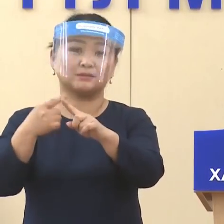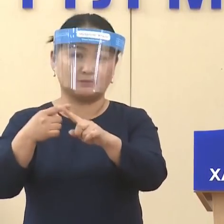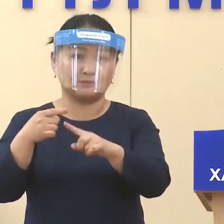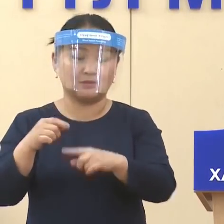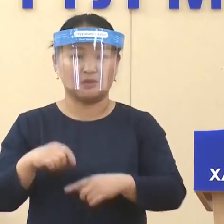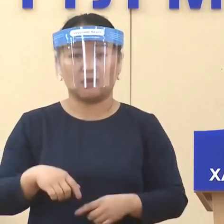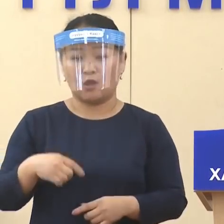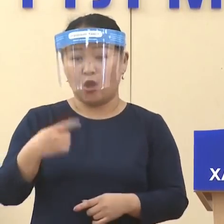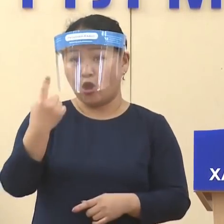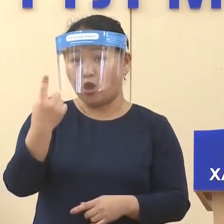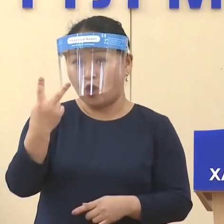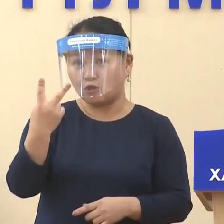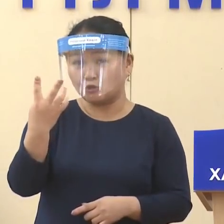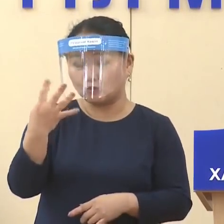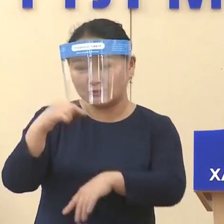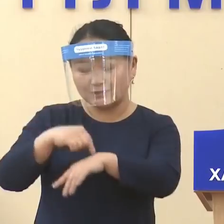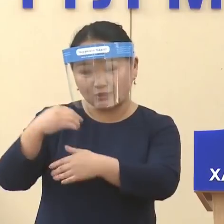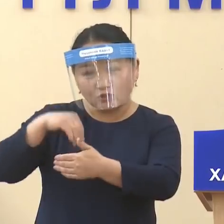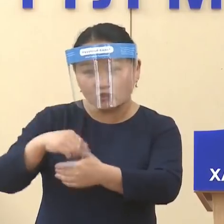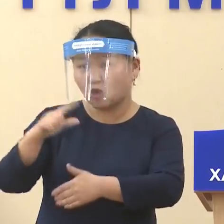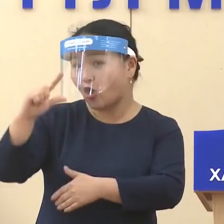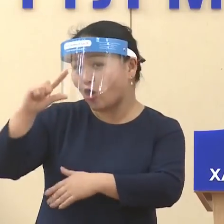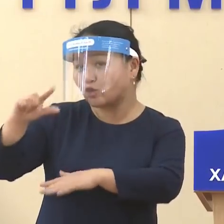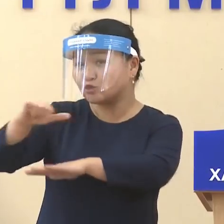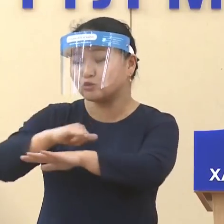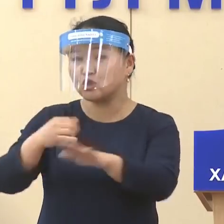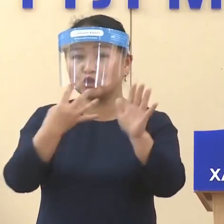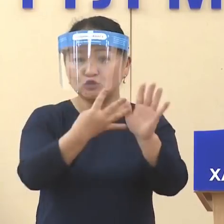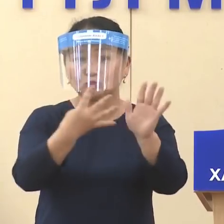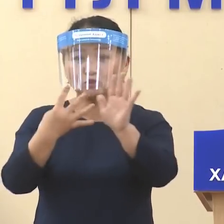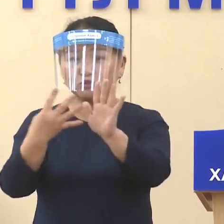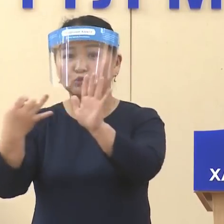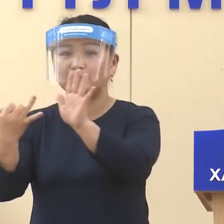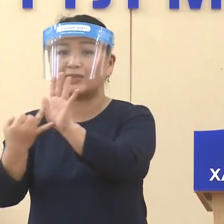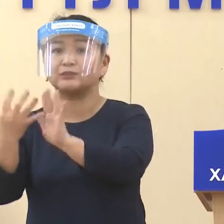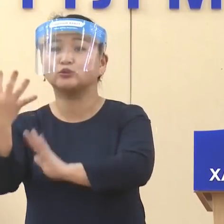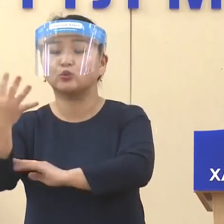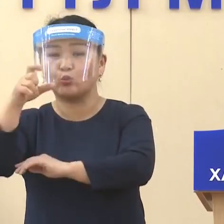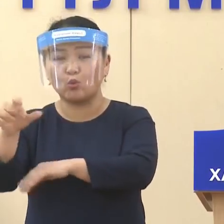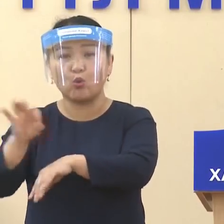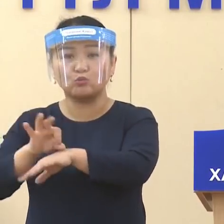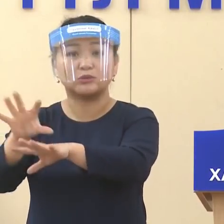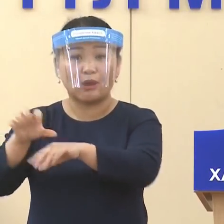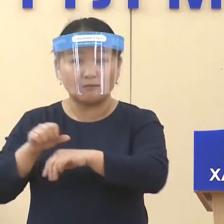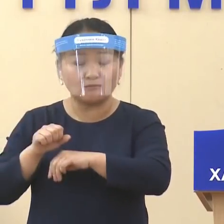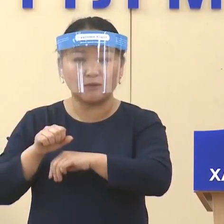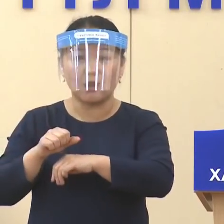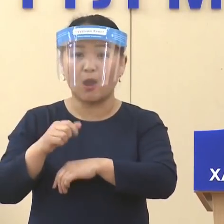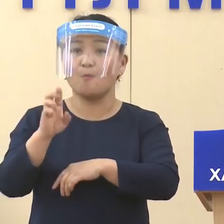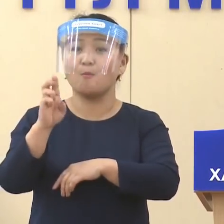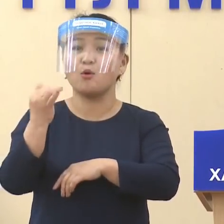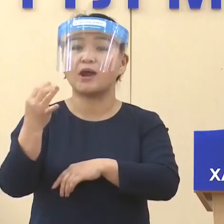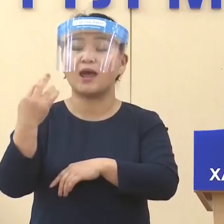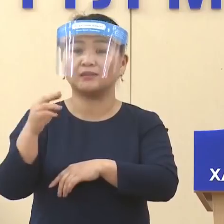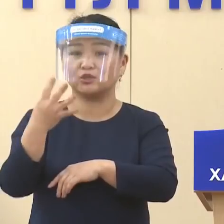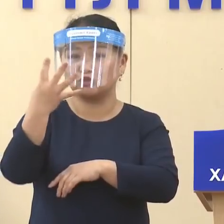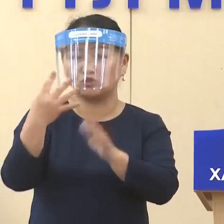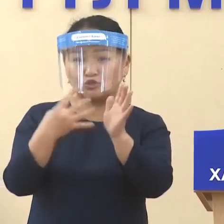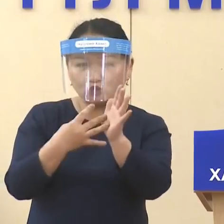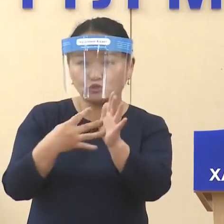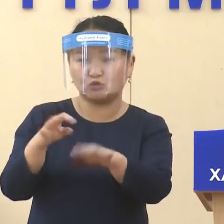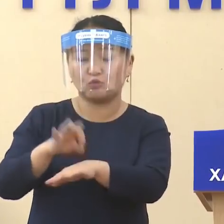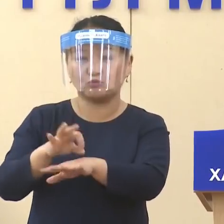За 24 цагийн дотор Оросын холбооны улсад 9974 хүн өвчлсөн бол Бурятад 49